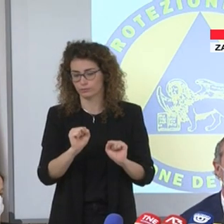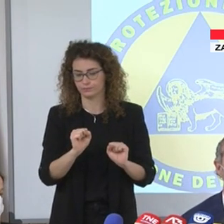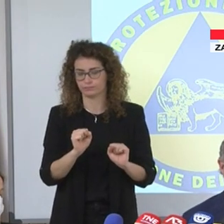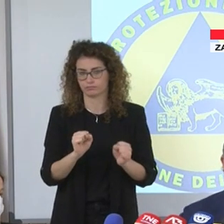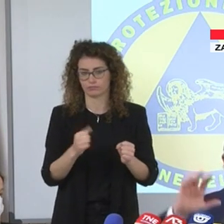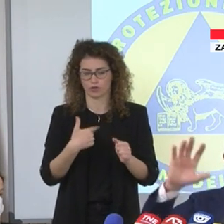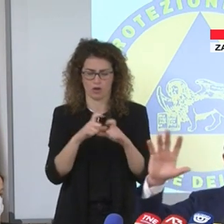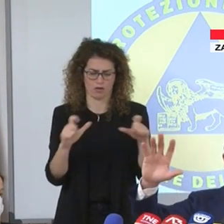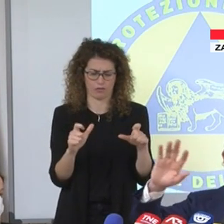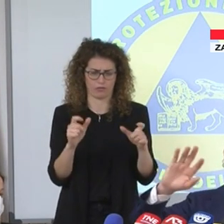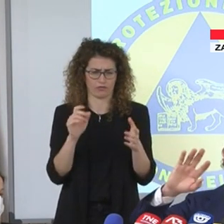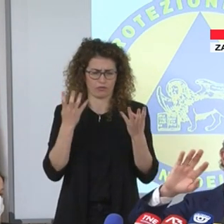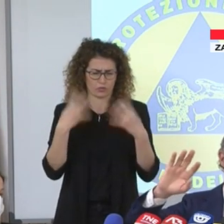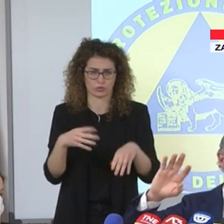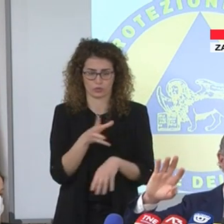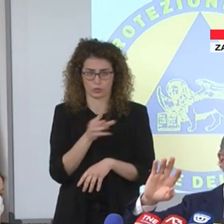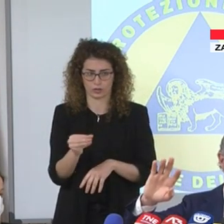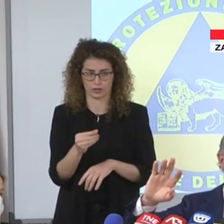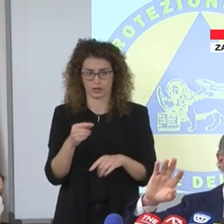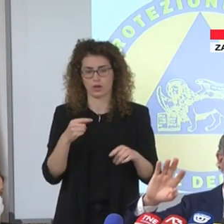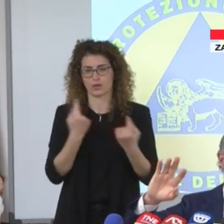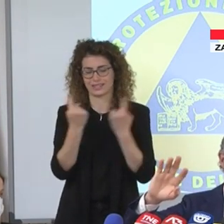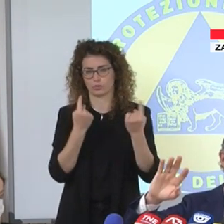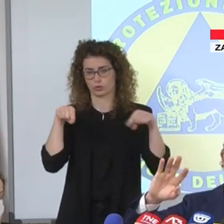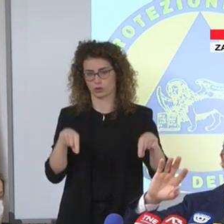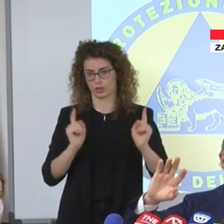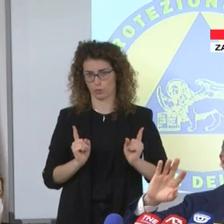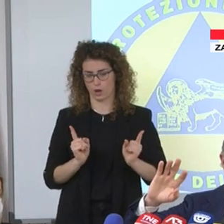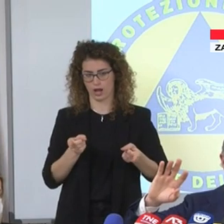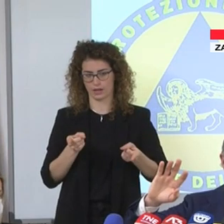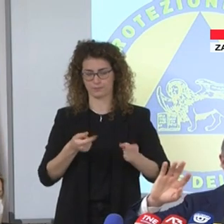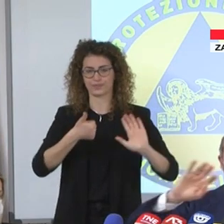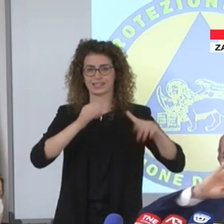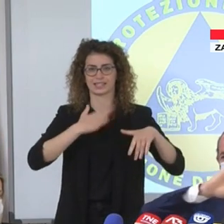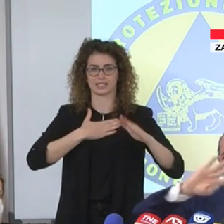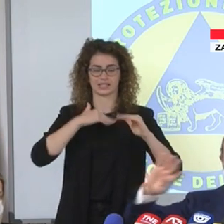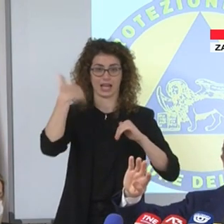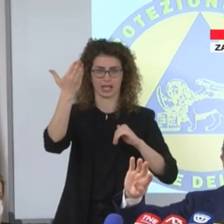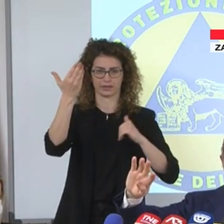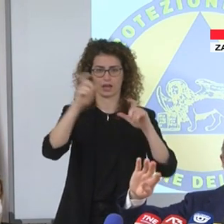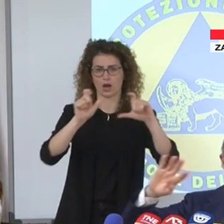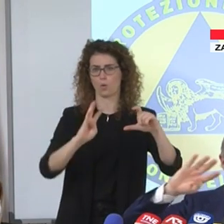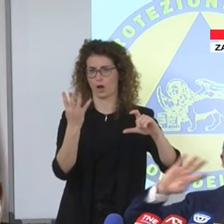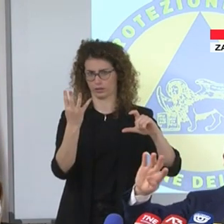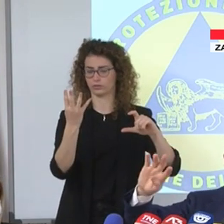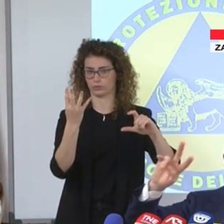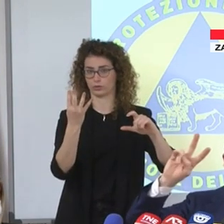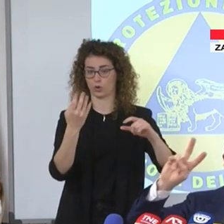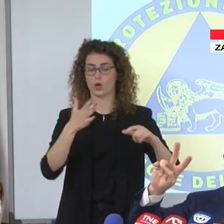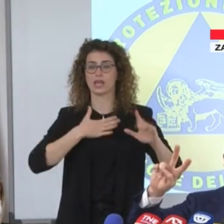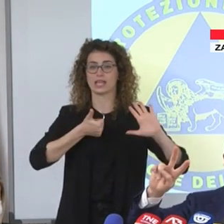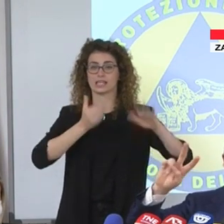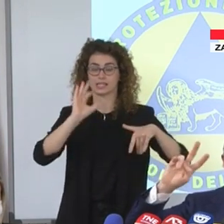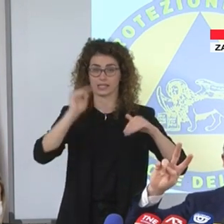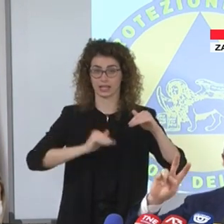oggi lo scenario è questo: sopra i 60 anni tutti e quattro i vaccini, sotto i 60 anni solo due